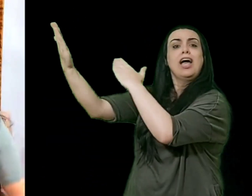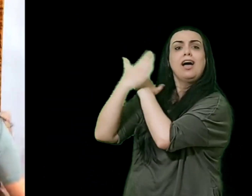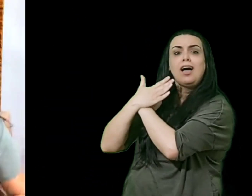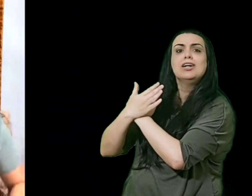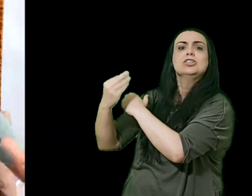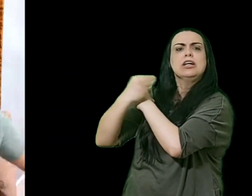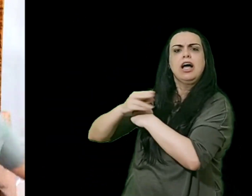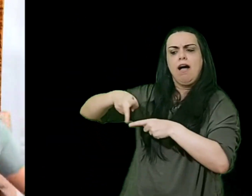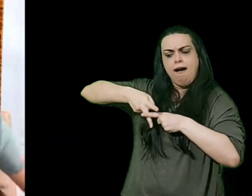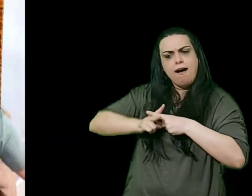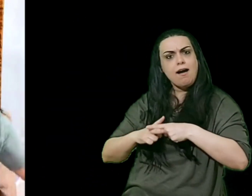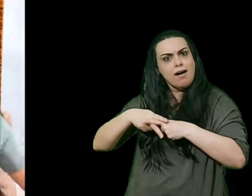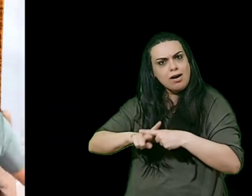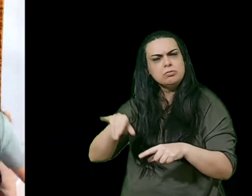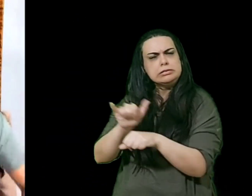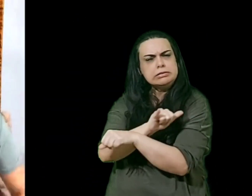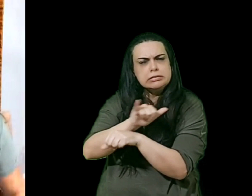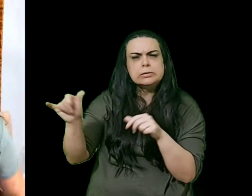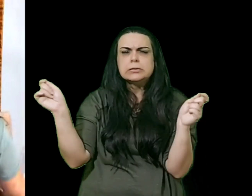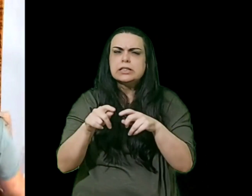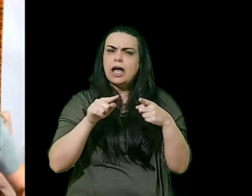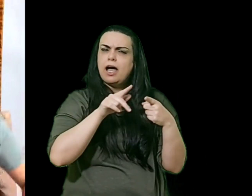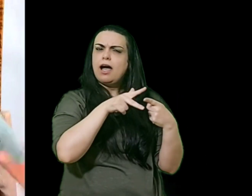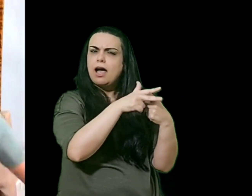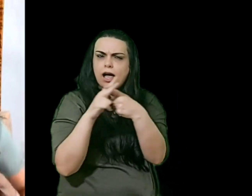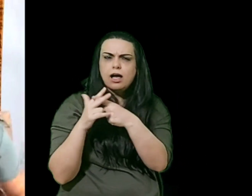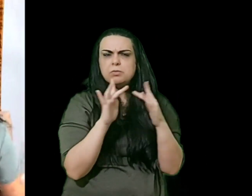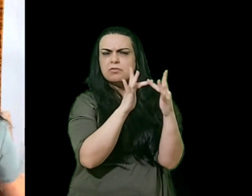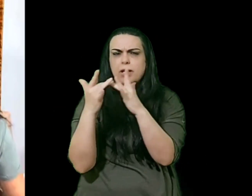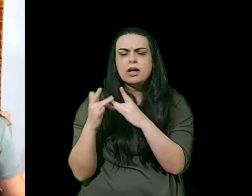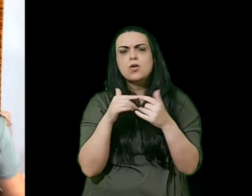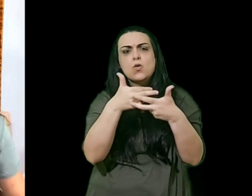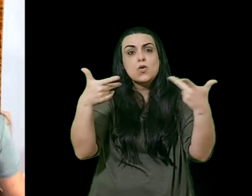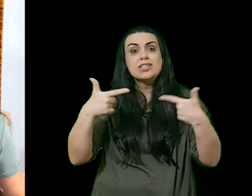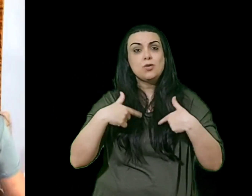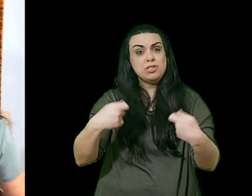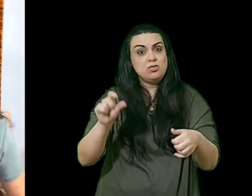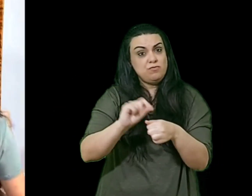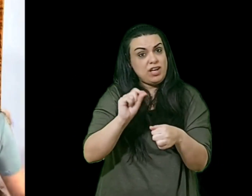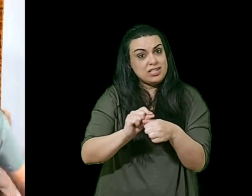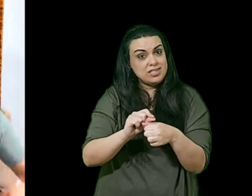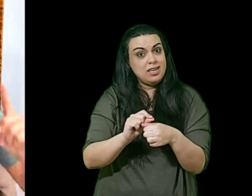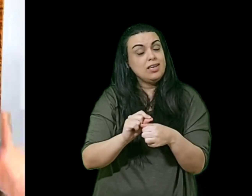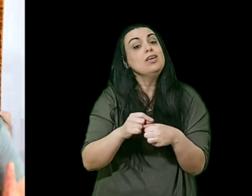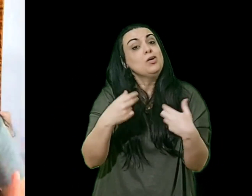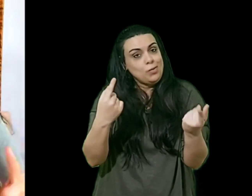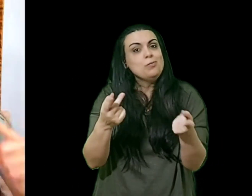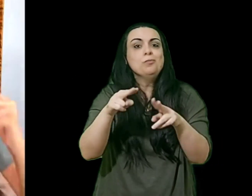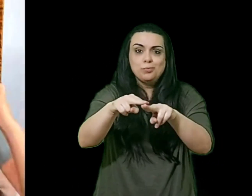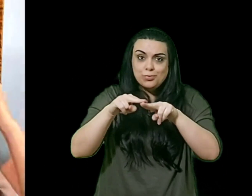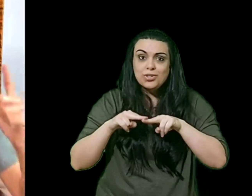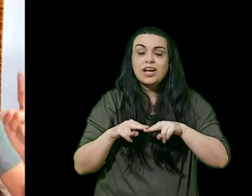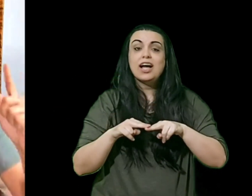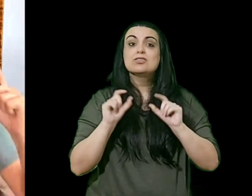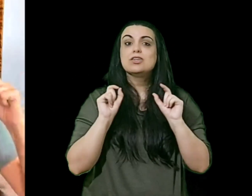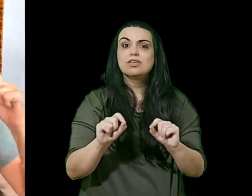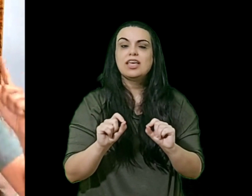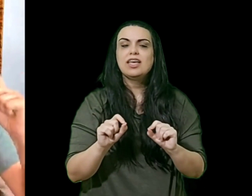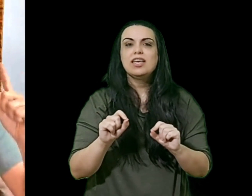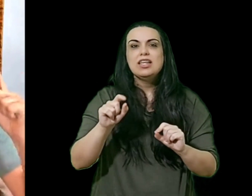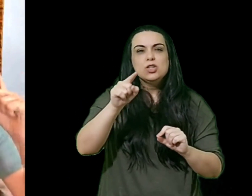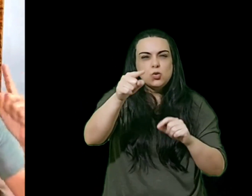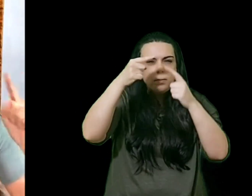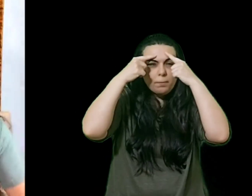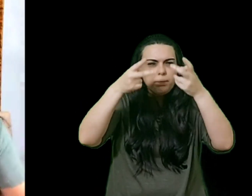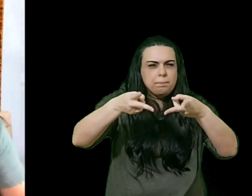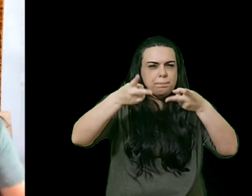ajudar a consertar aquilo e ajustar aquilo que eu preciso fazer depois. Por quê? Porque, na verdade, quem tem o discernimento do